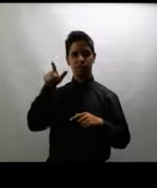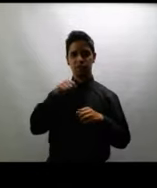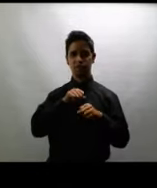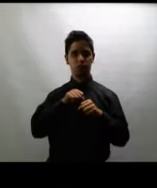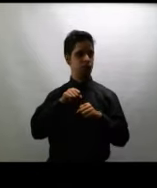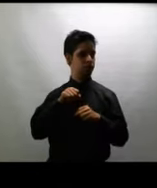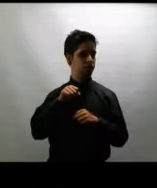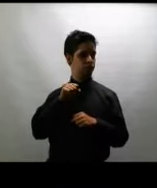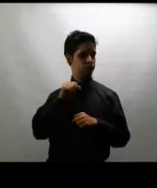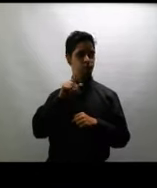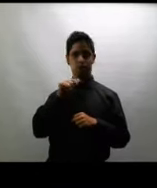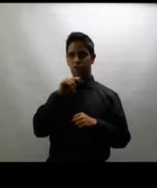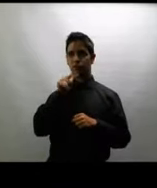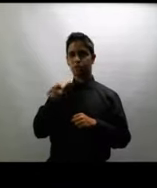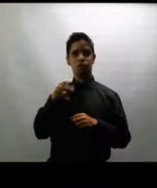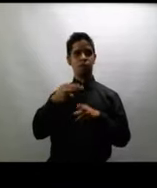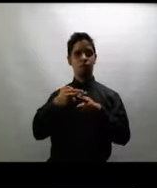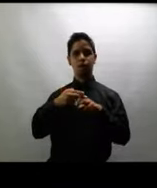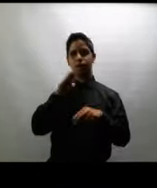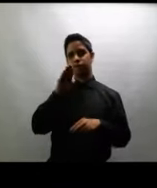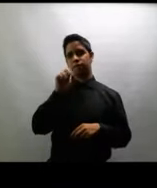llama Barista Swing. Exacto.